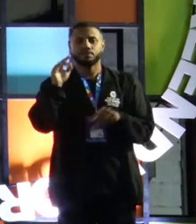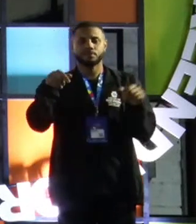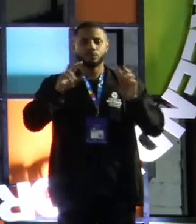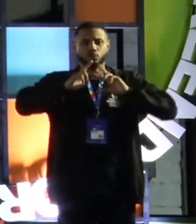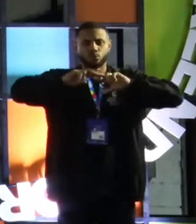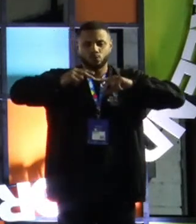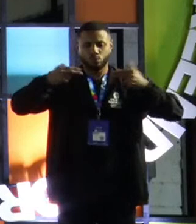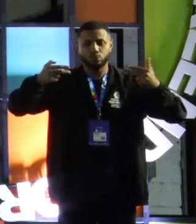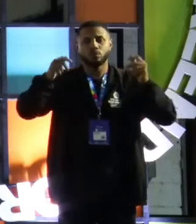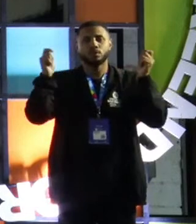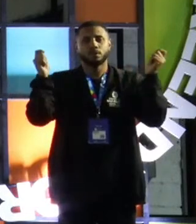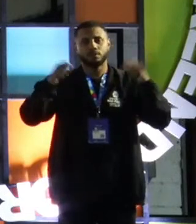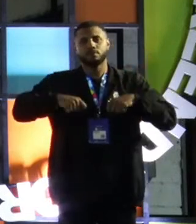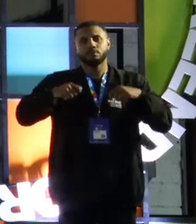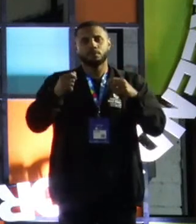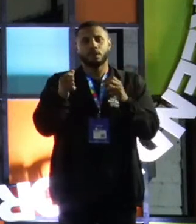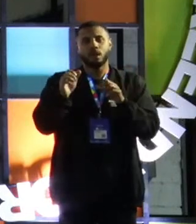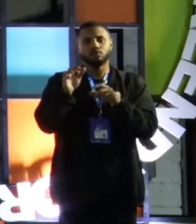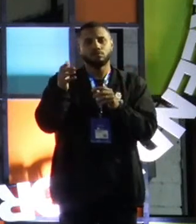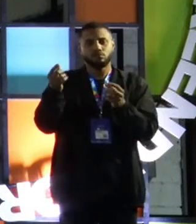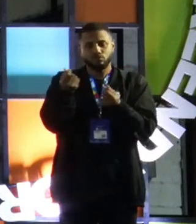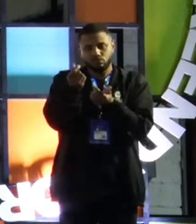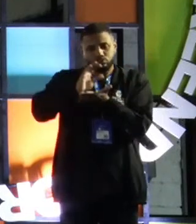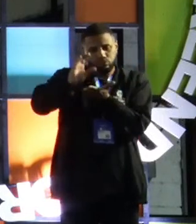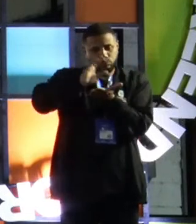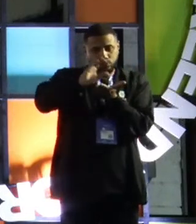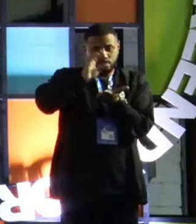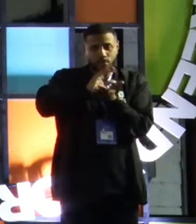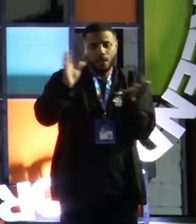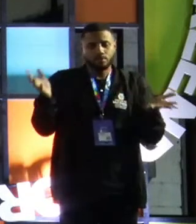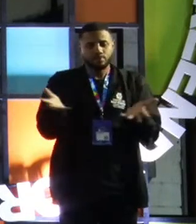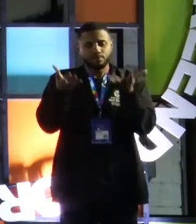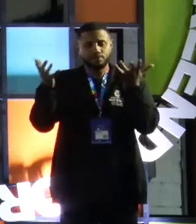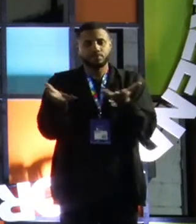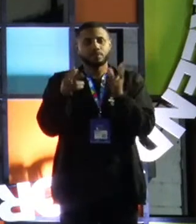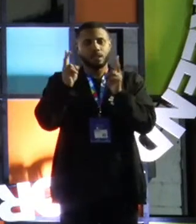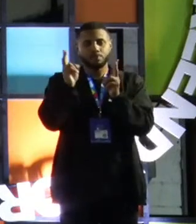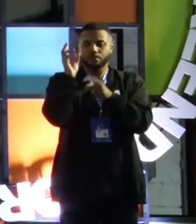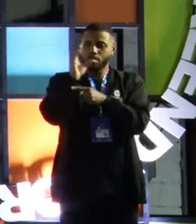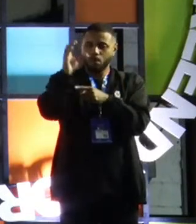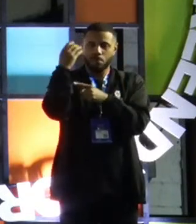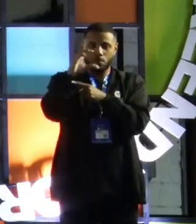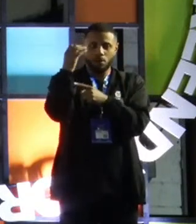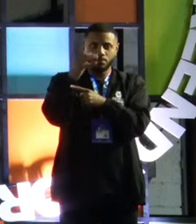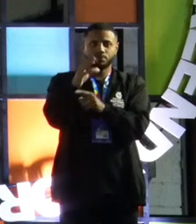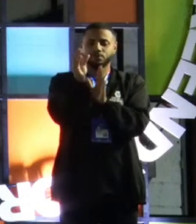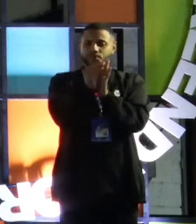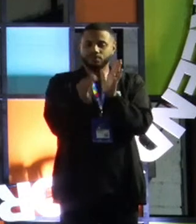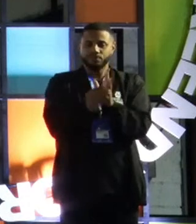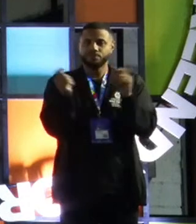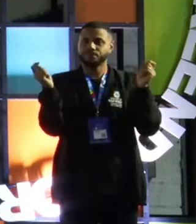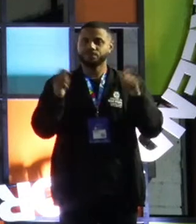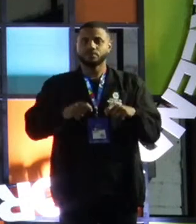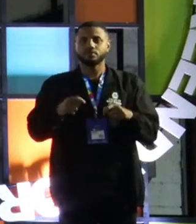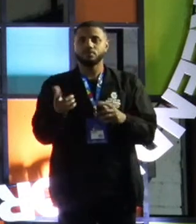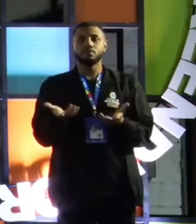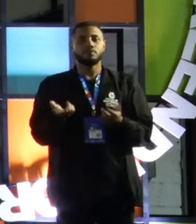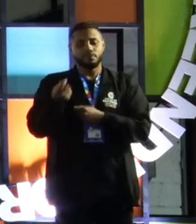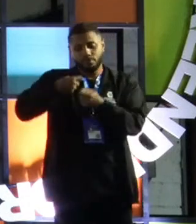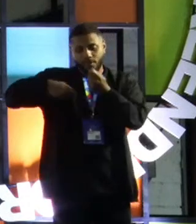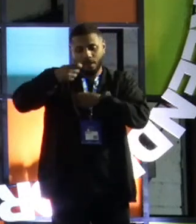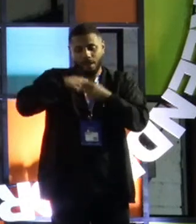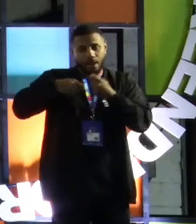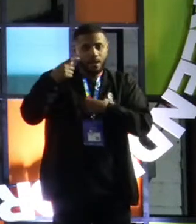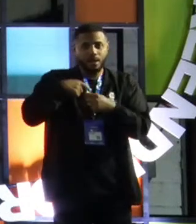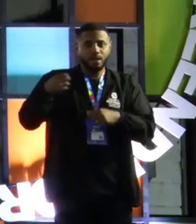elas monetizam criador de conteúdo. Por quê? Elas querem incentivar a produção de conteúdo. Então, nessa economia criativa,